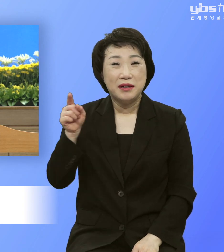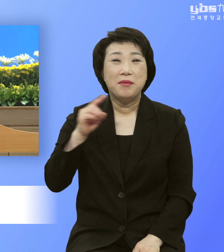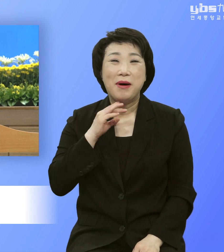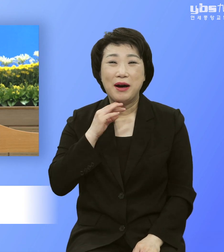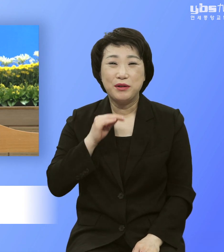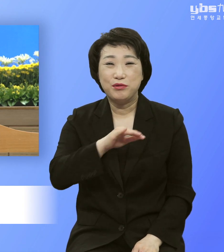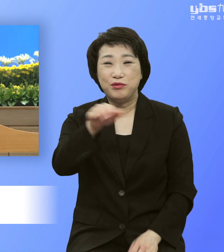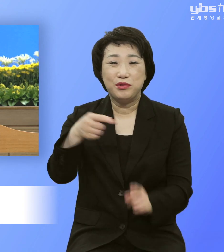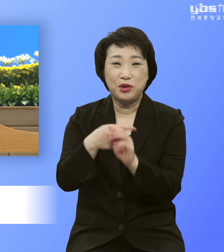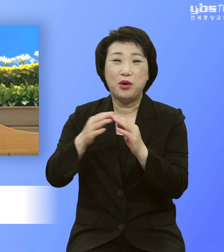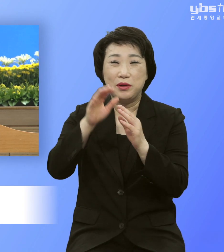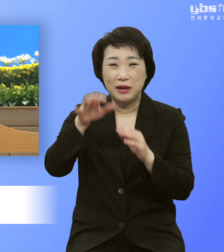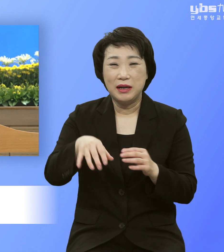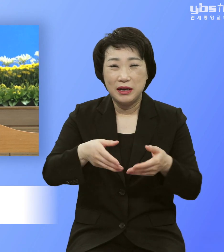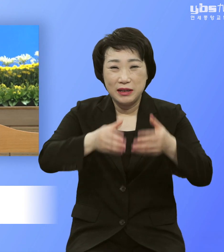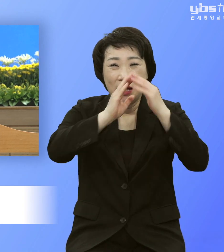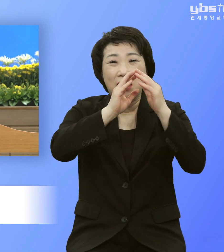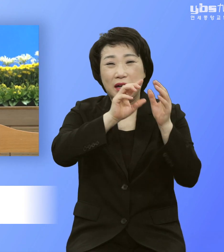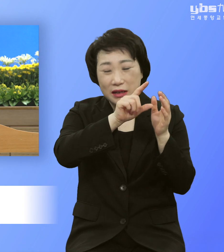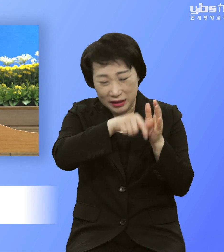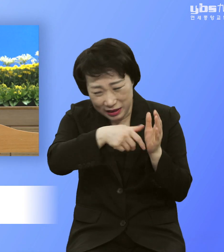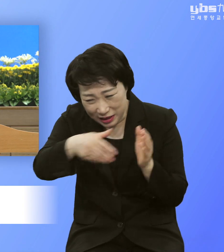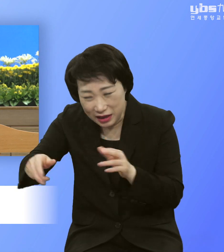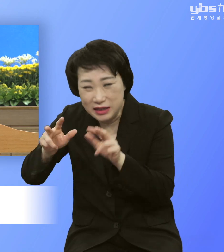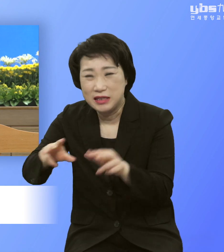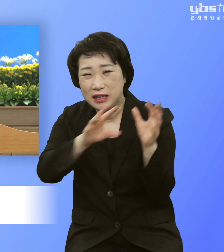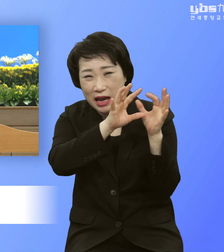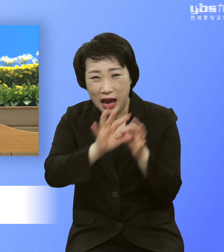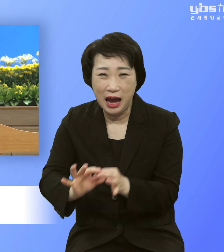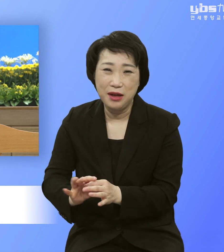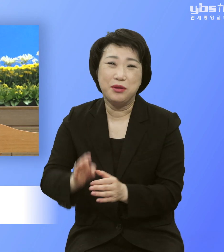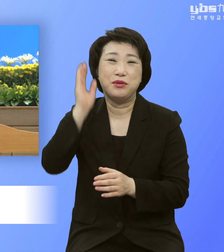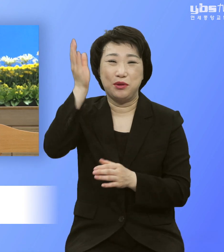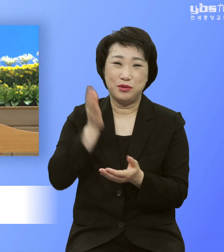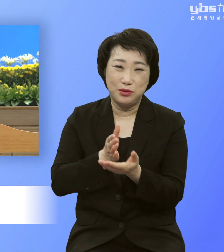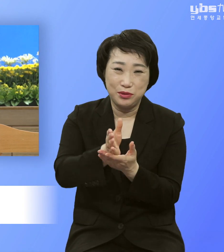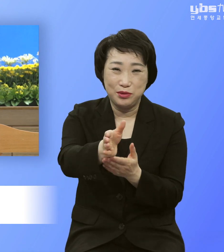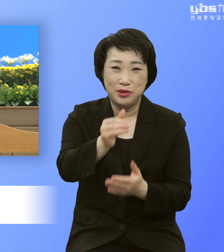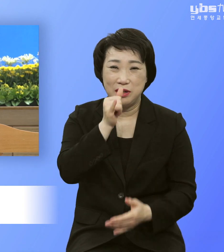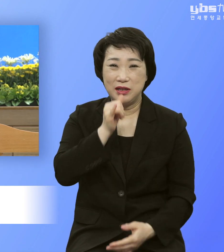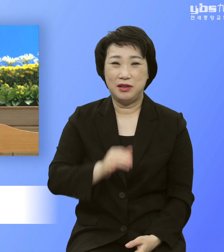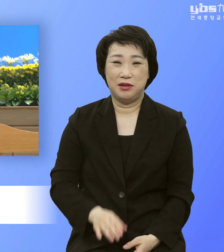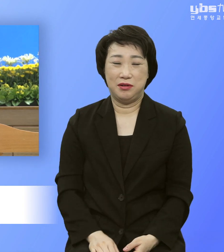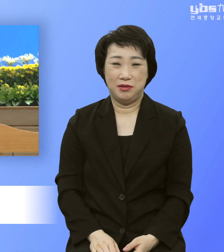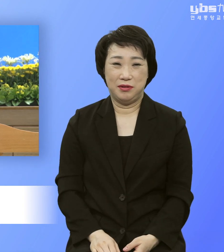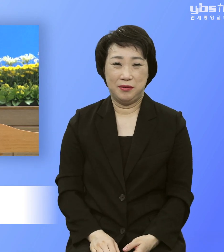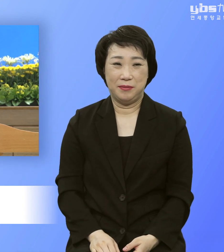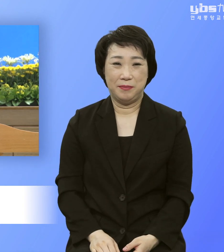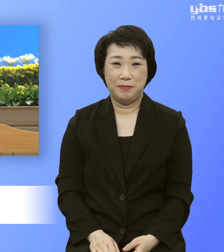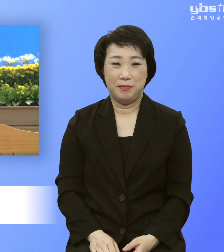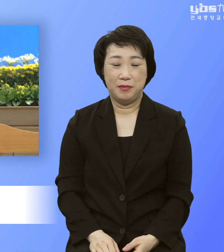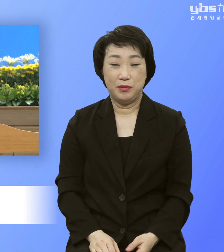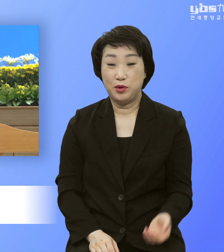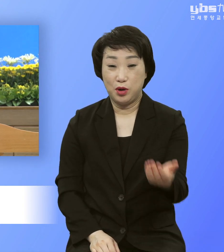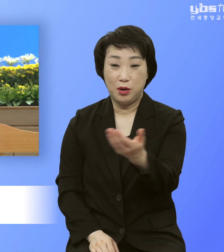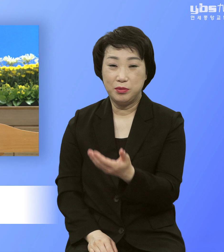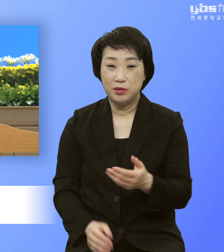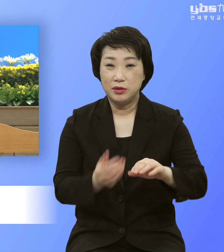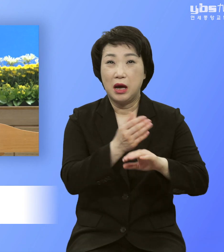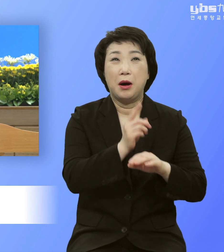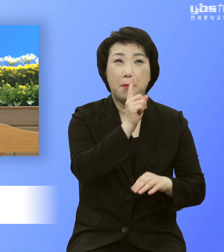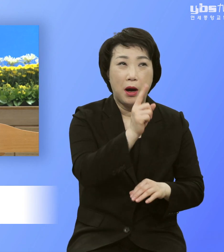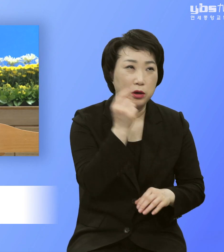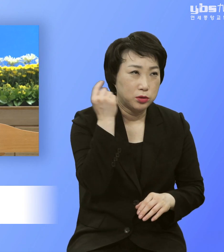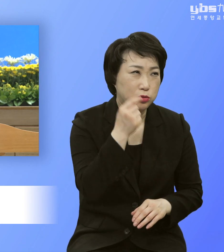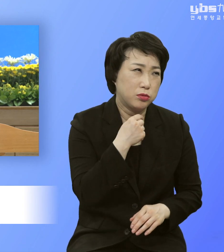이것만 우리 교회는 지금까지 해오는 신구약 얘기가 다 그거예요. 응? 근데 우리는 다른 얘기를